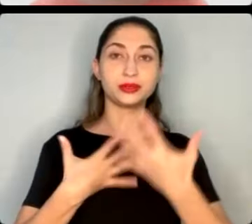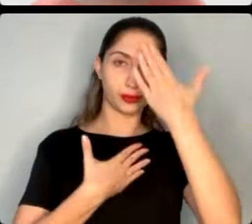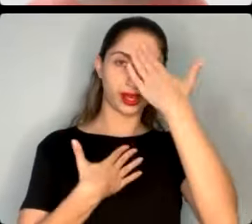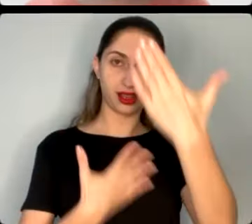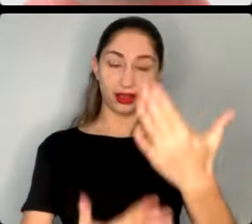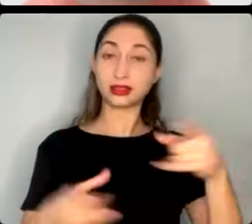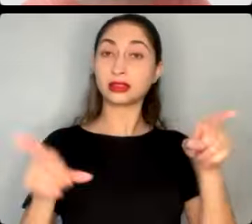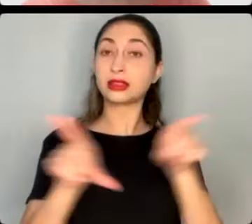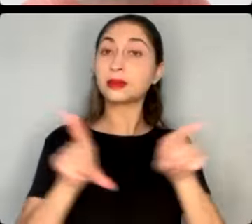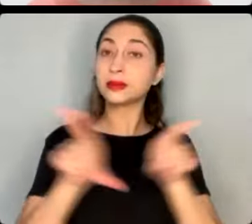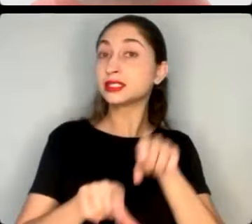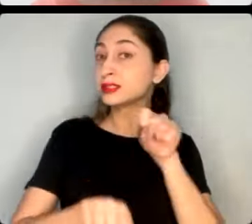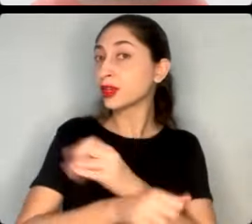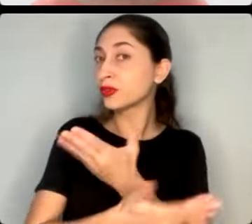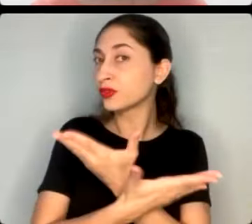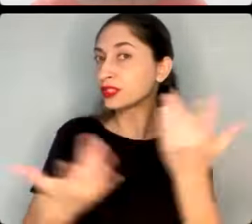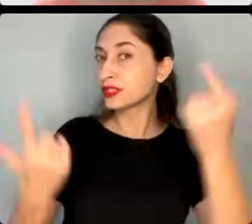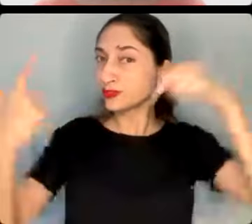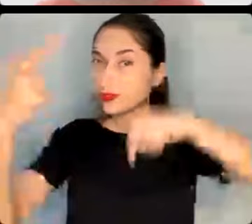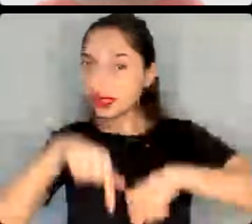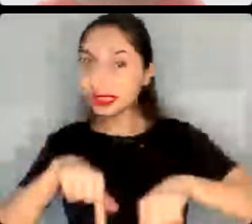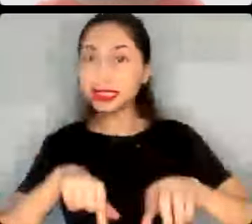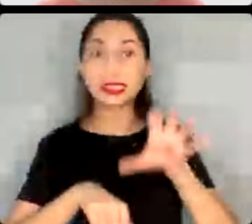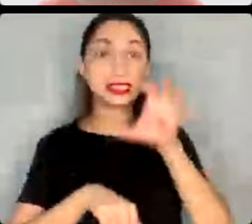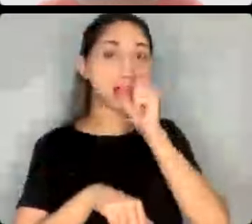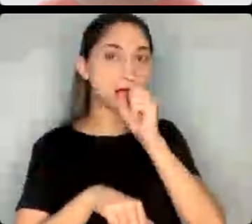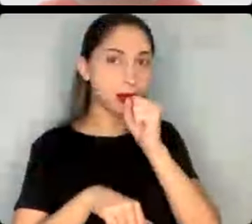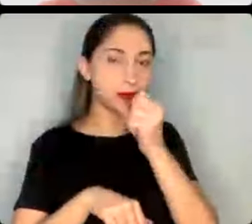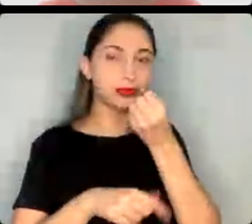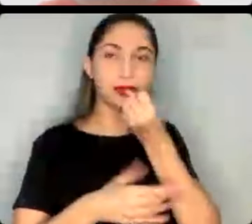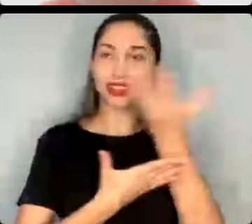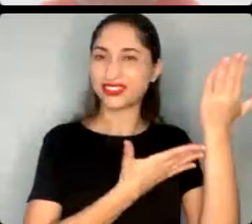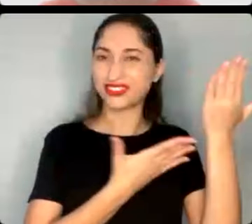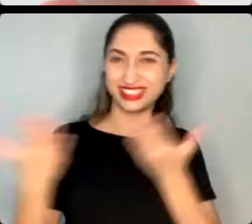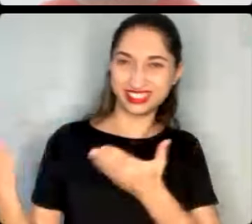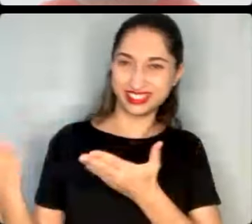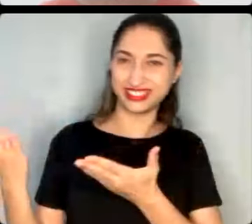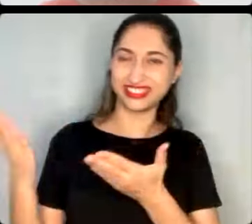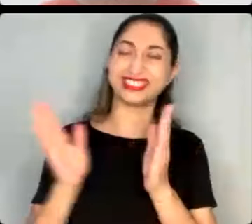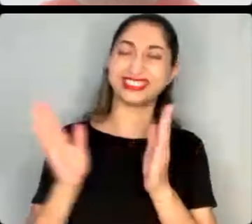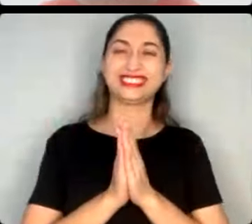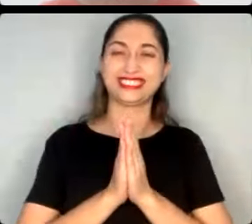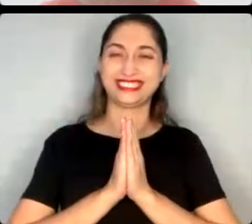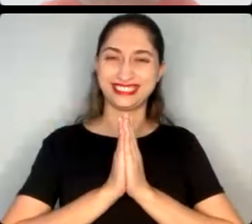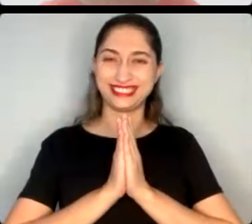no sábado, ok? Sejam todos bem-vindos.